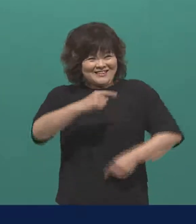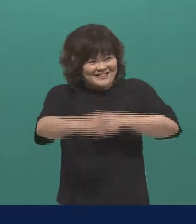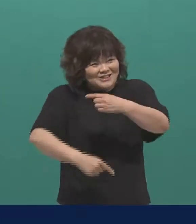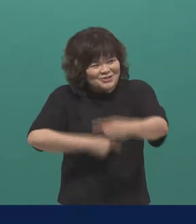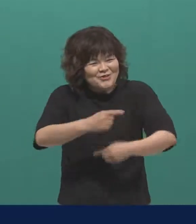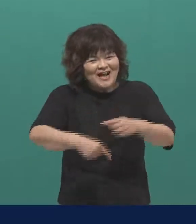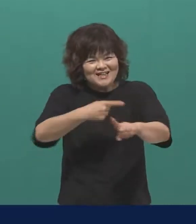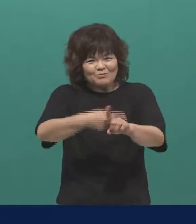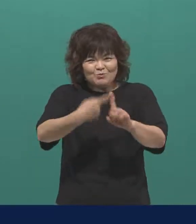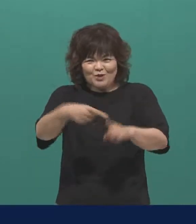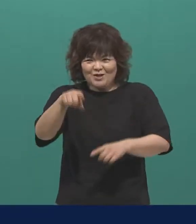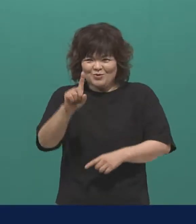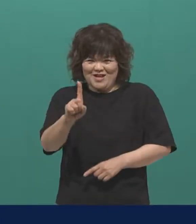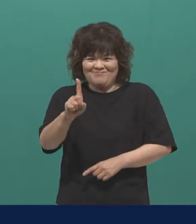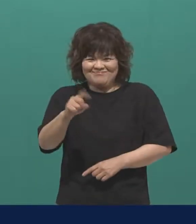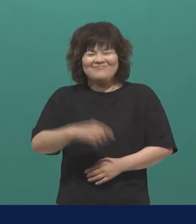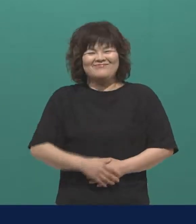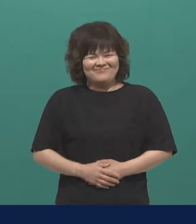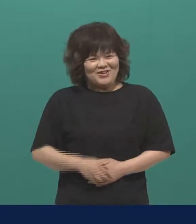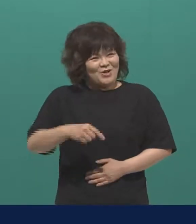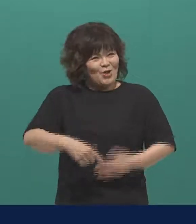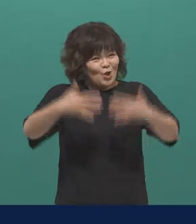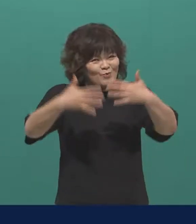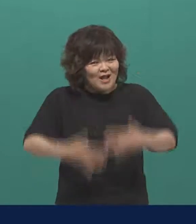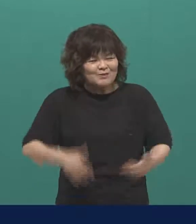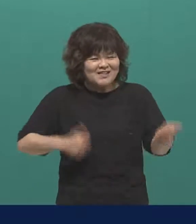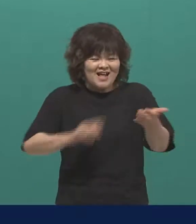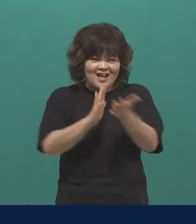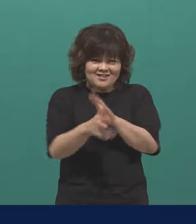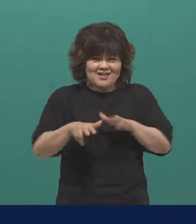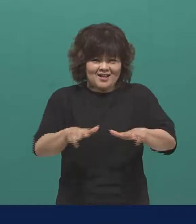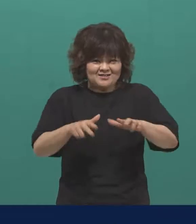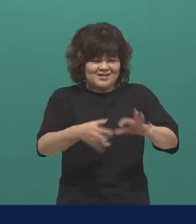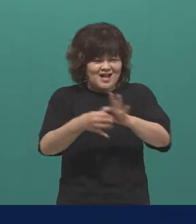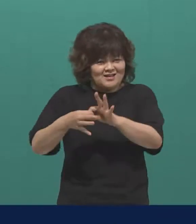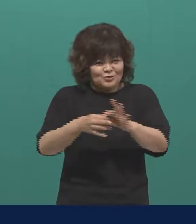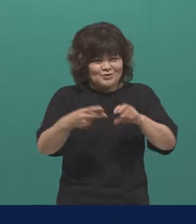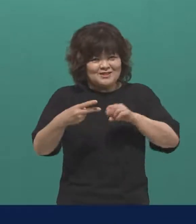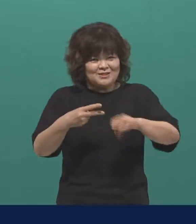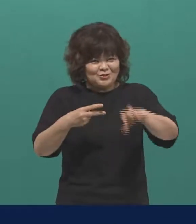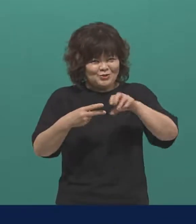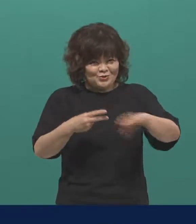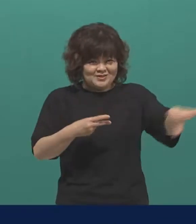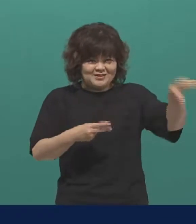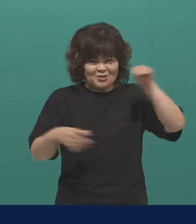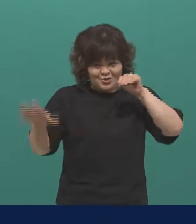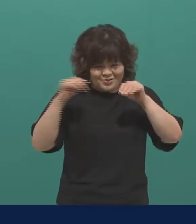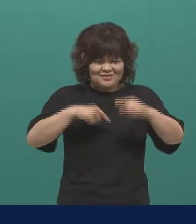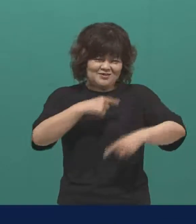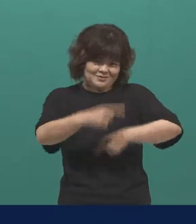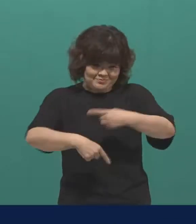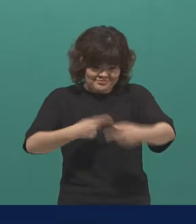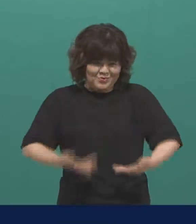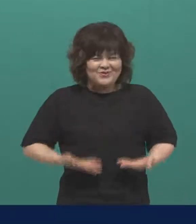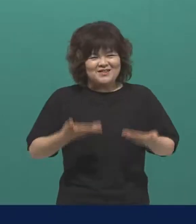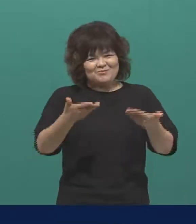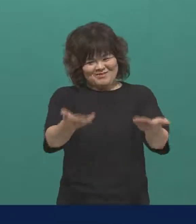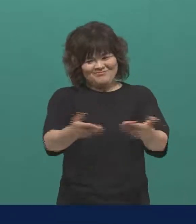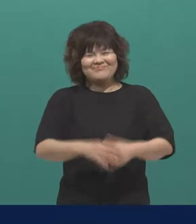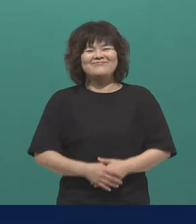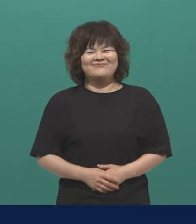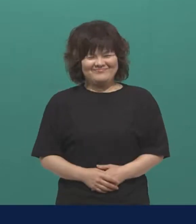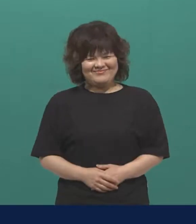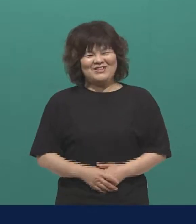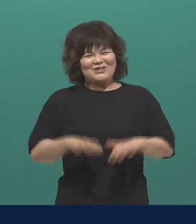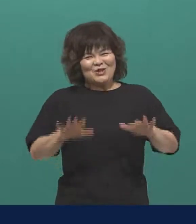ございます。手話タイムプラスワンの時間です。この番組は滋賀県政に関するニュースや情報を手話でお届けする